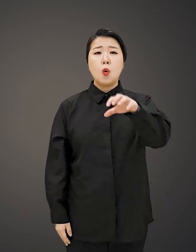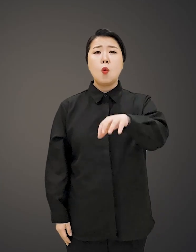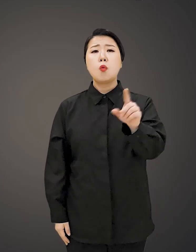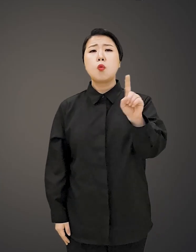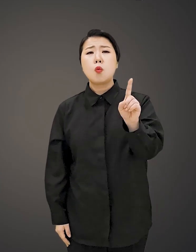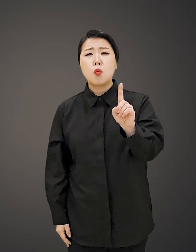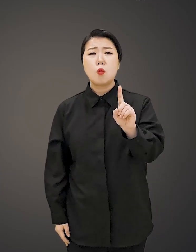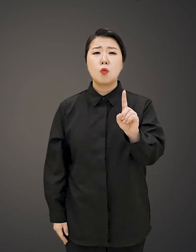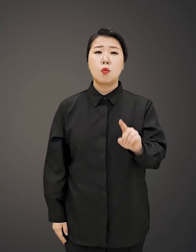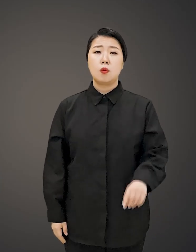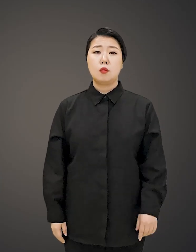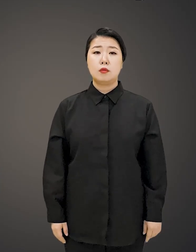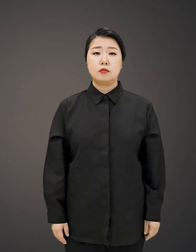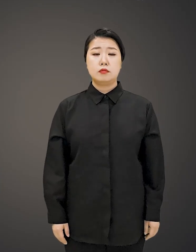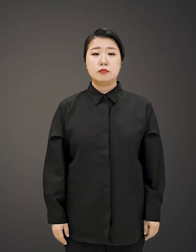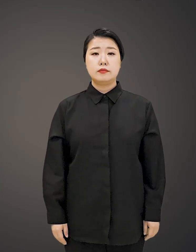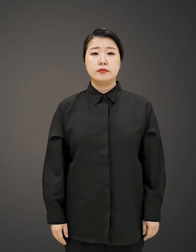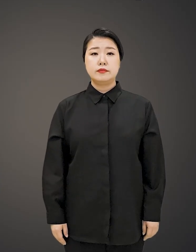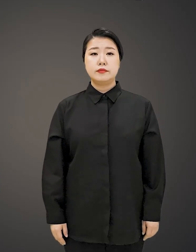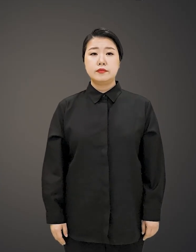대체 어딨어?